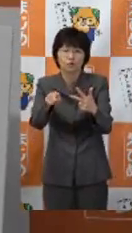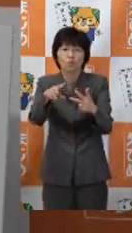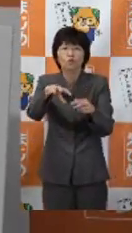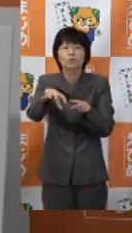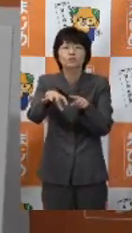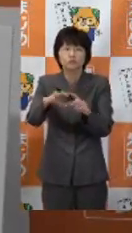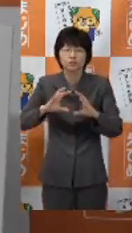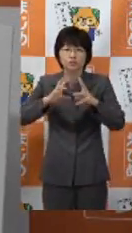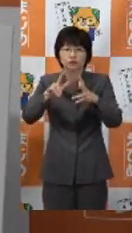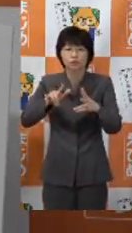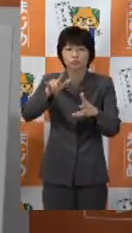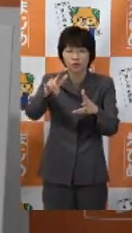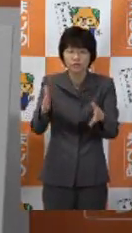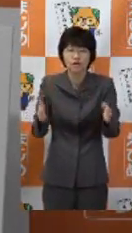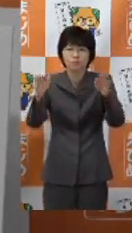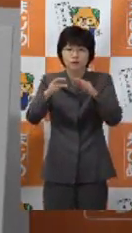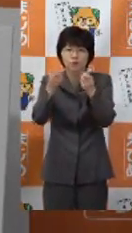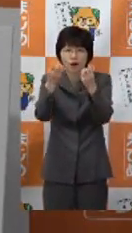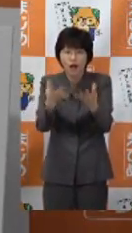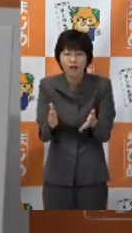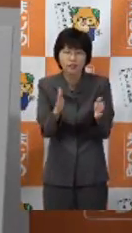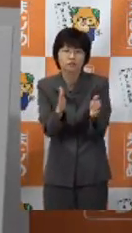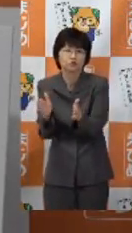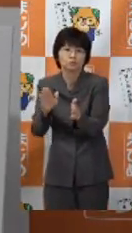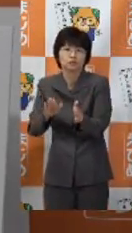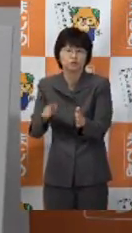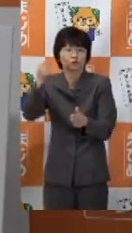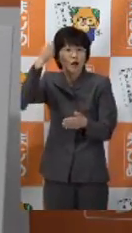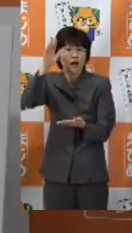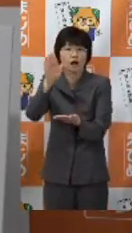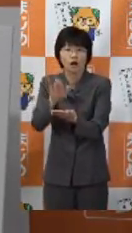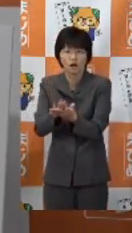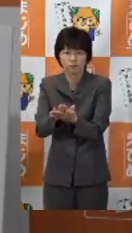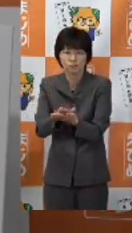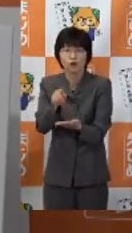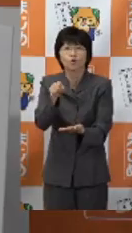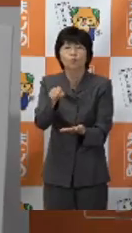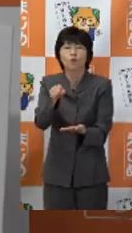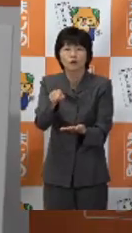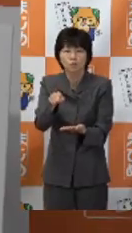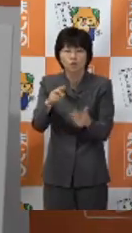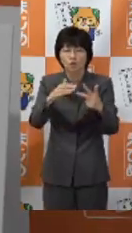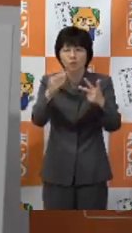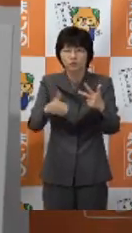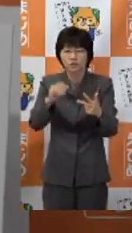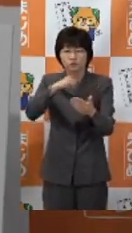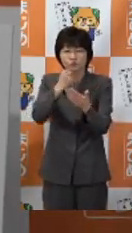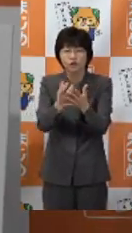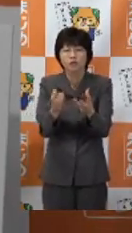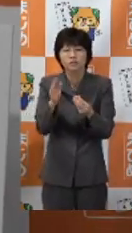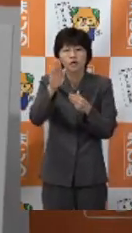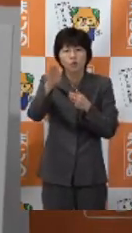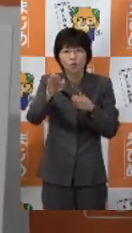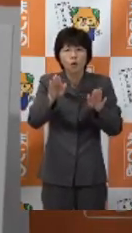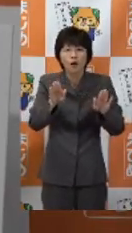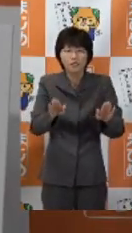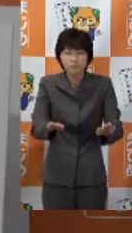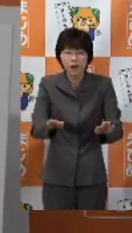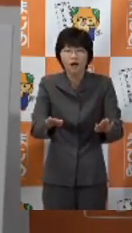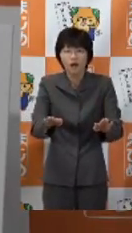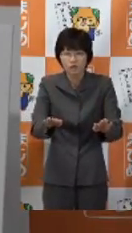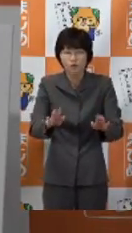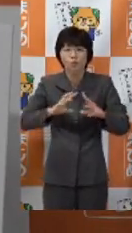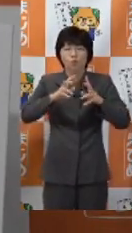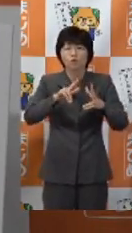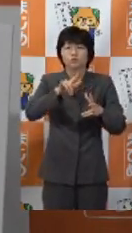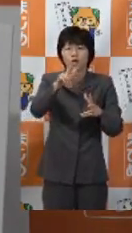管理棟などの施設ががありこの場所に国際線旅客ビューをある体制この案